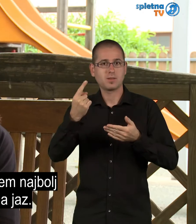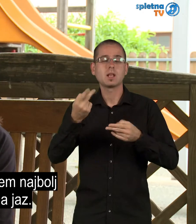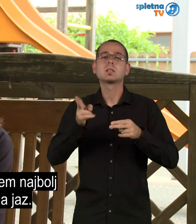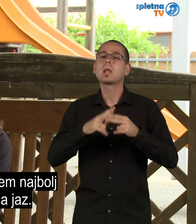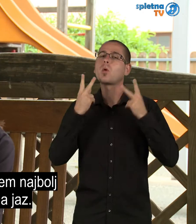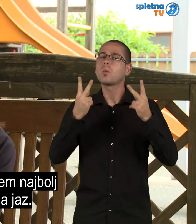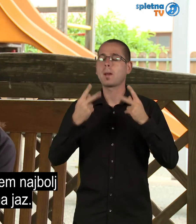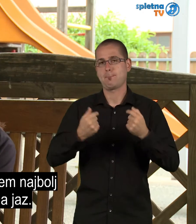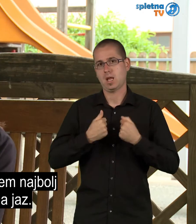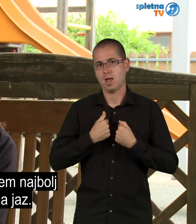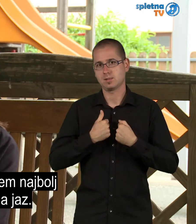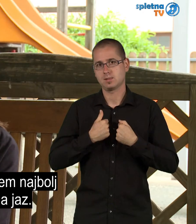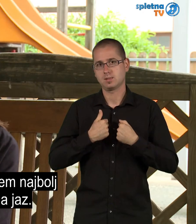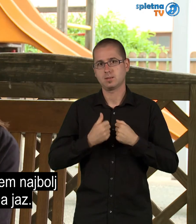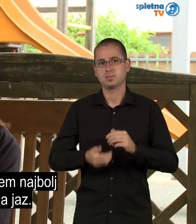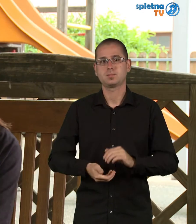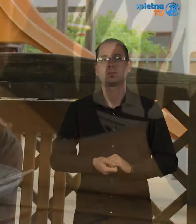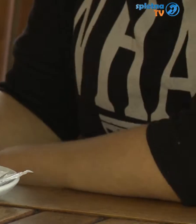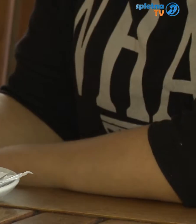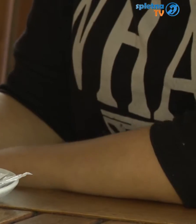pomembna jaz.